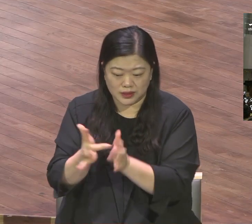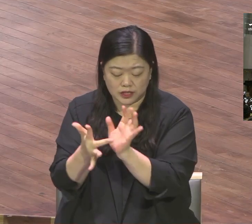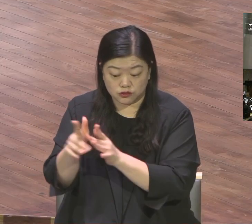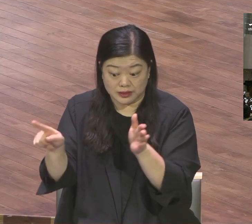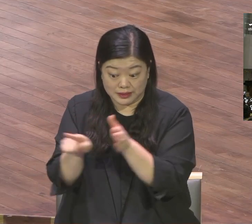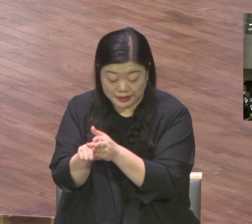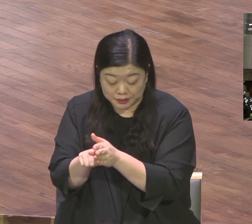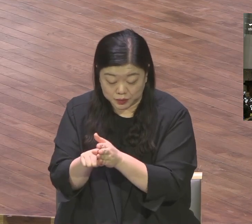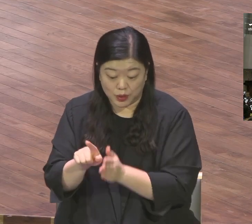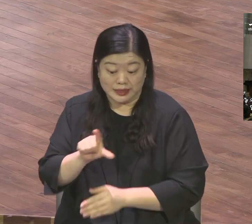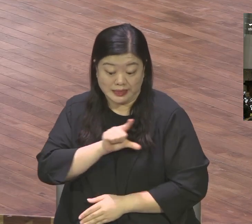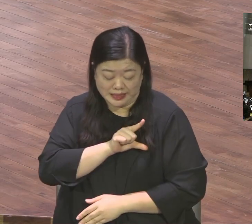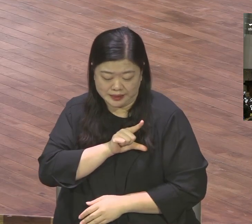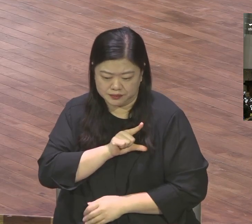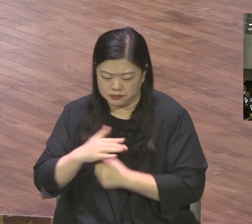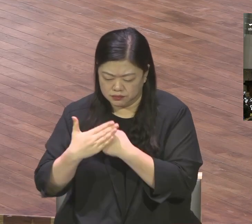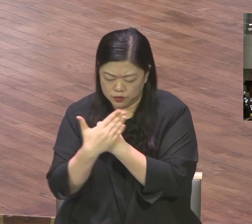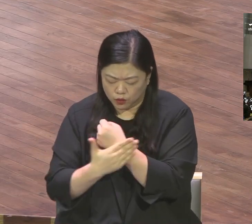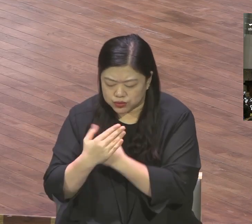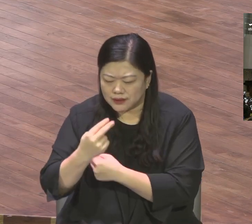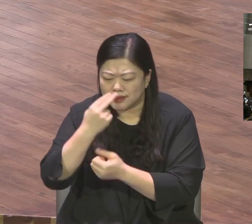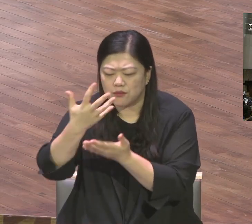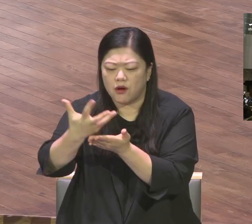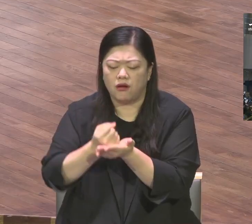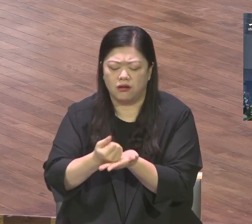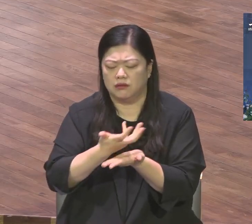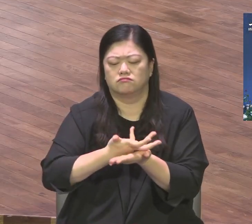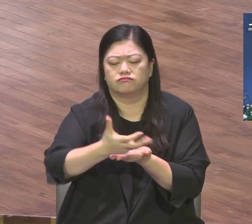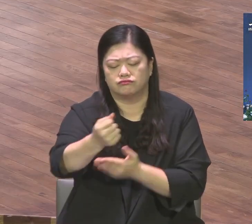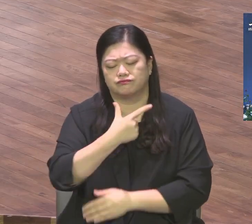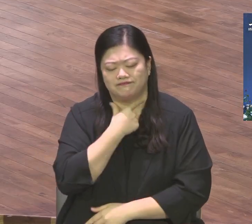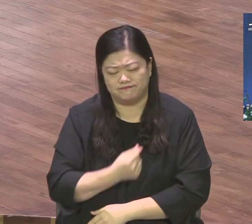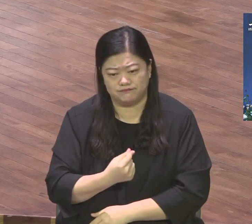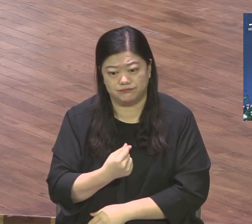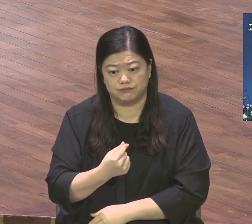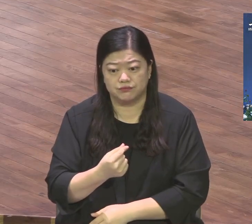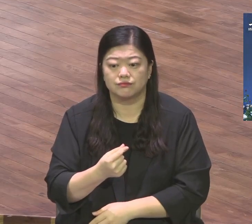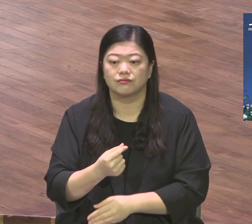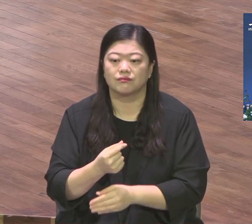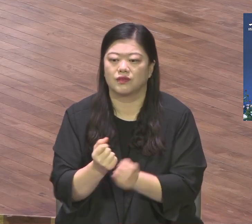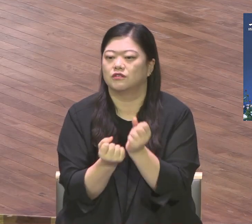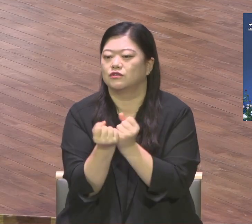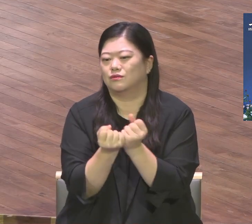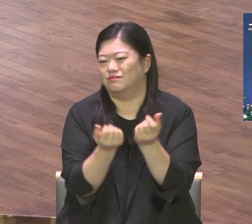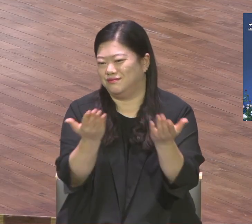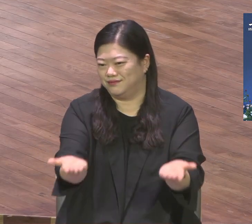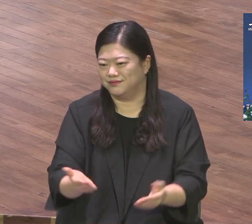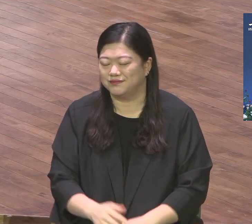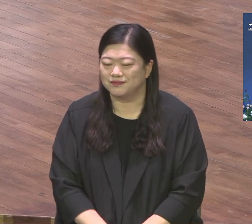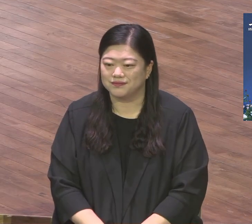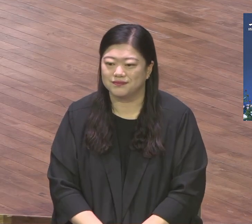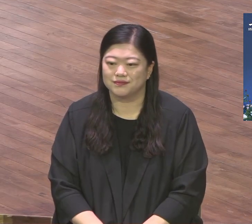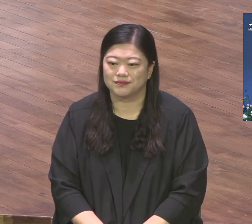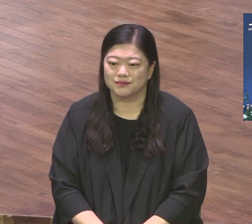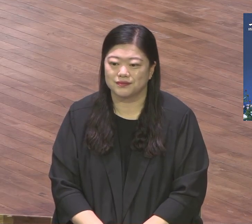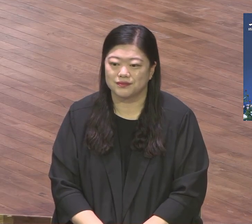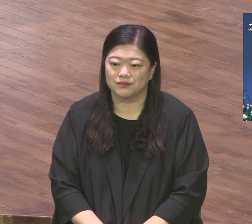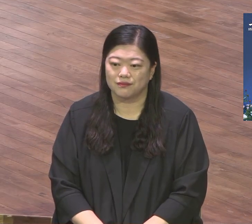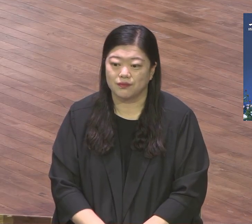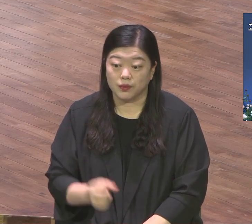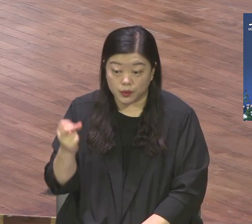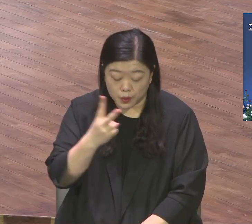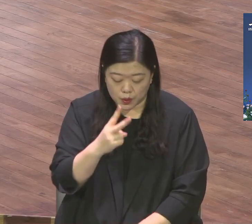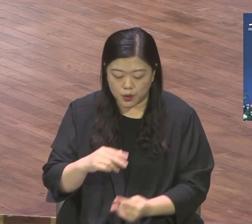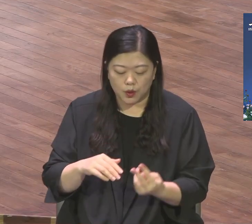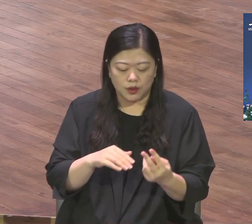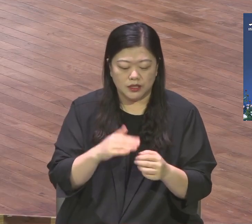힘입어 생명을 얻게 하려 함이라. 생명. 일단 요한복음뿐만 아니라 성경